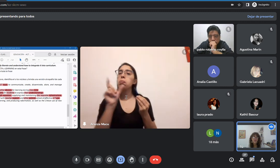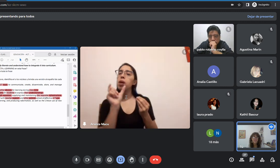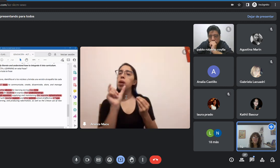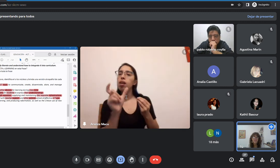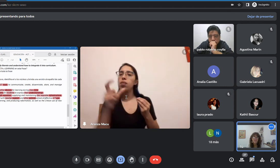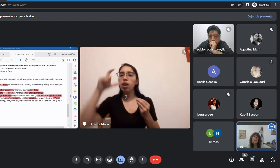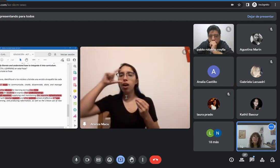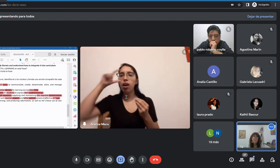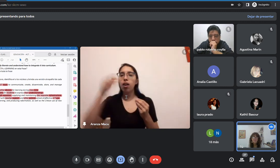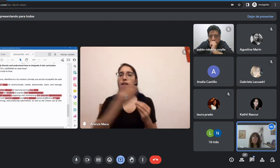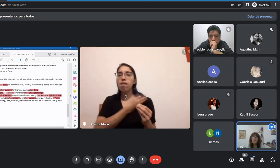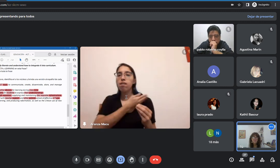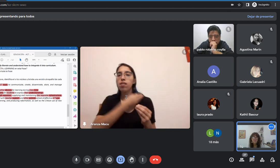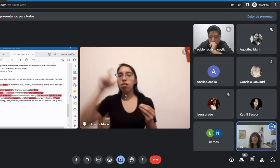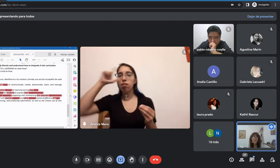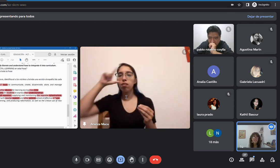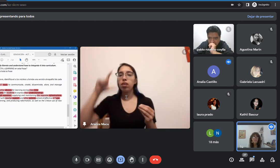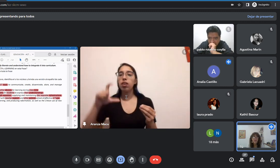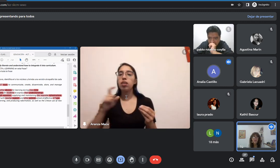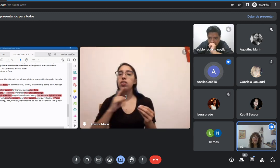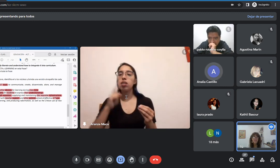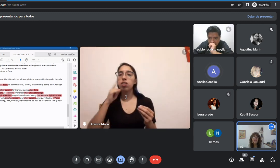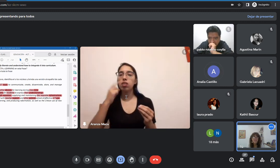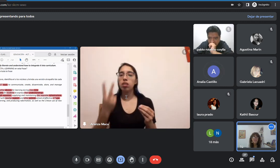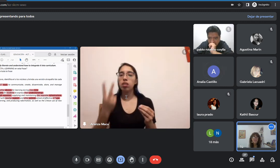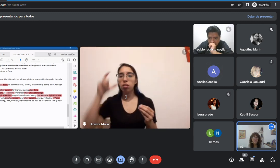effective? ¿Qué clase de palabra es?